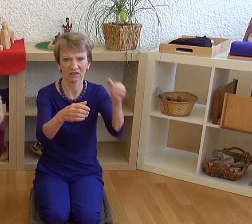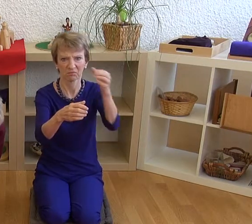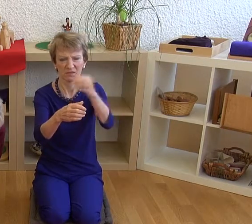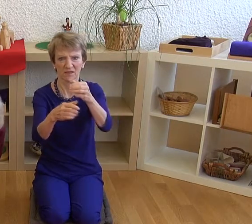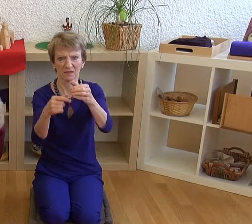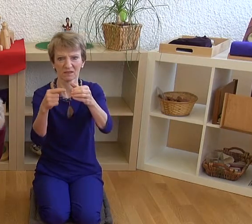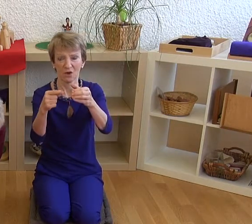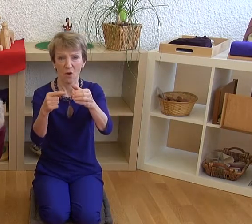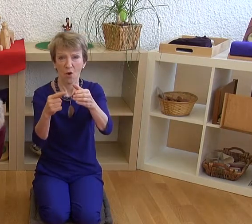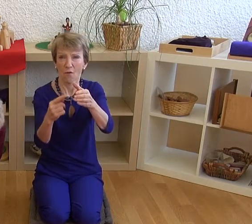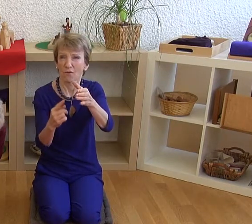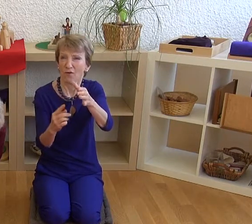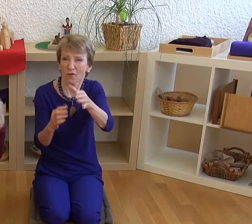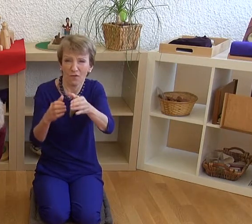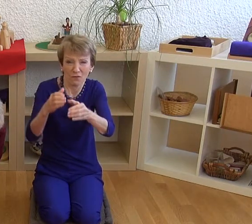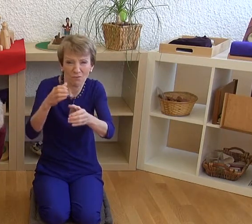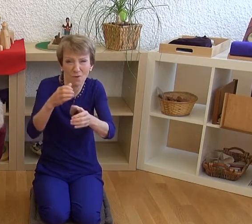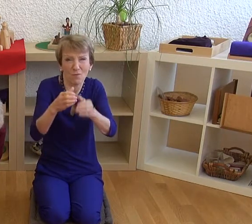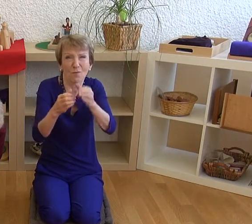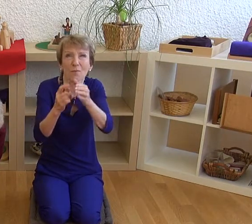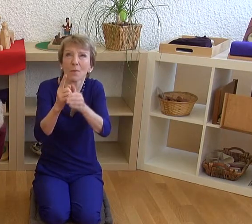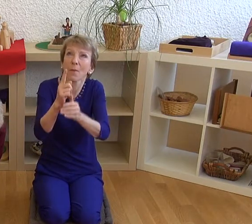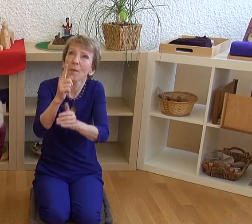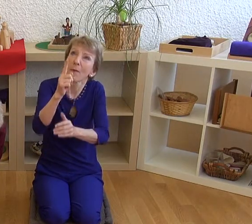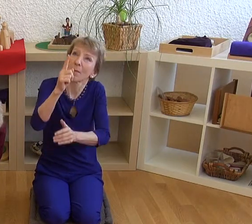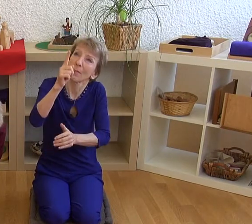Ils voulaient aller jusqu'au ciel.